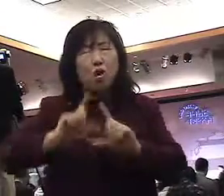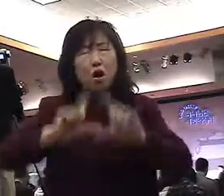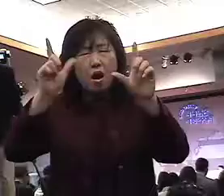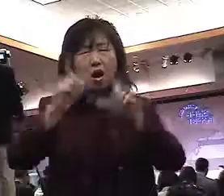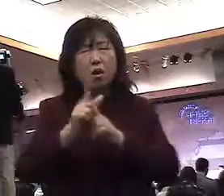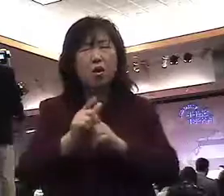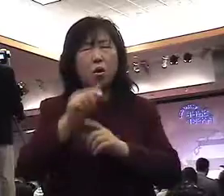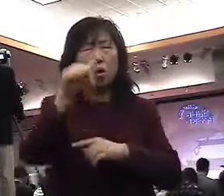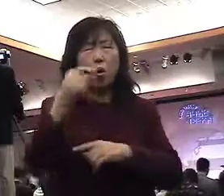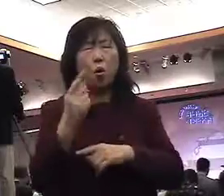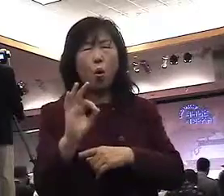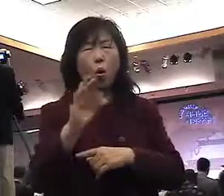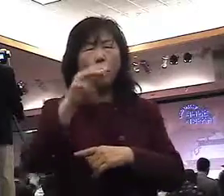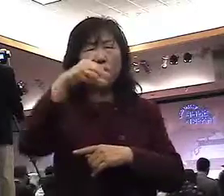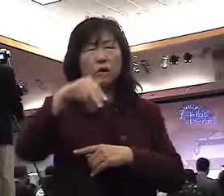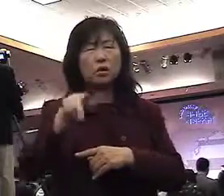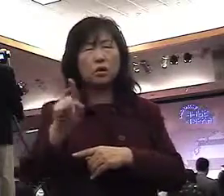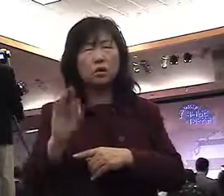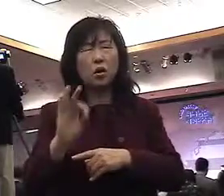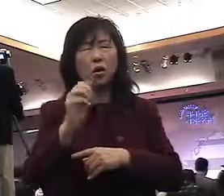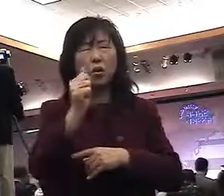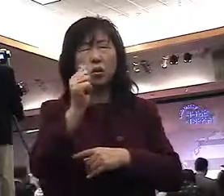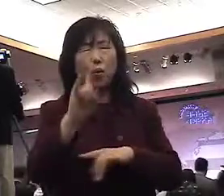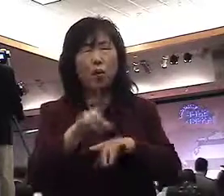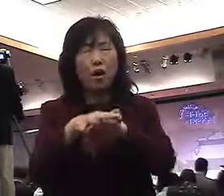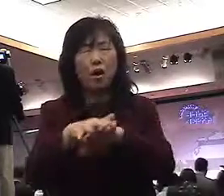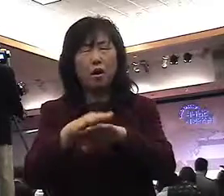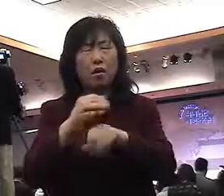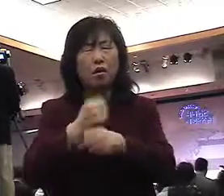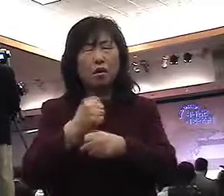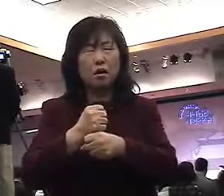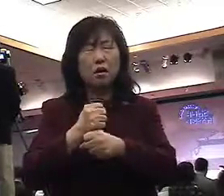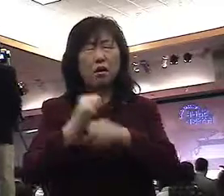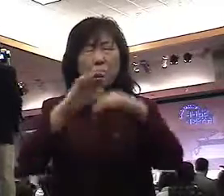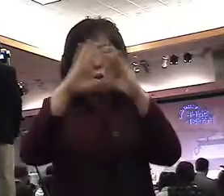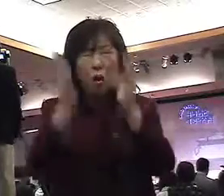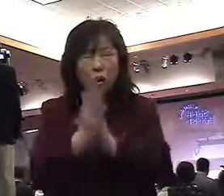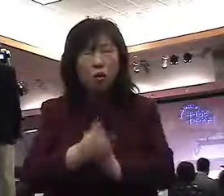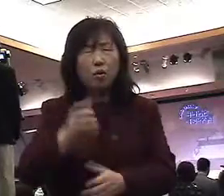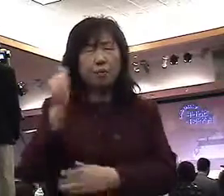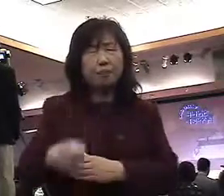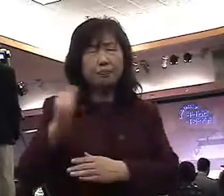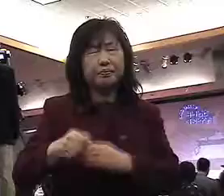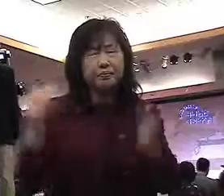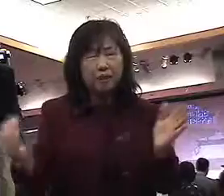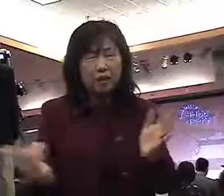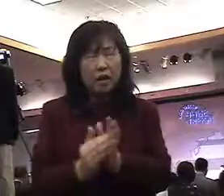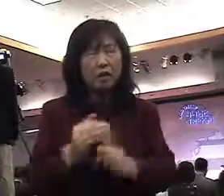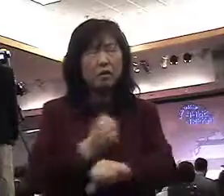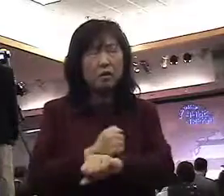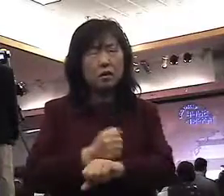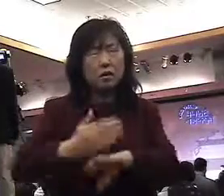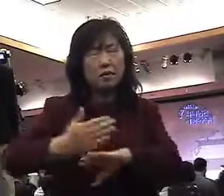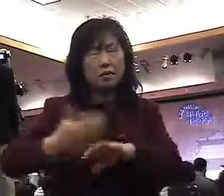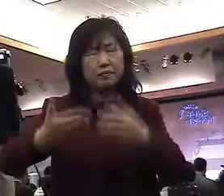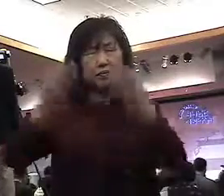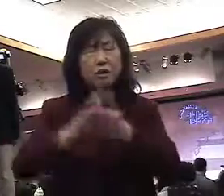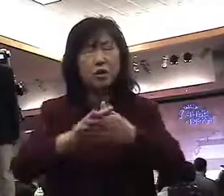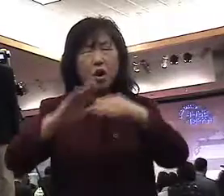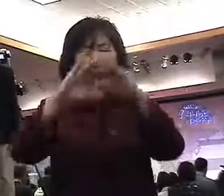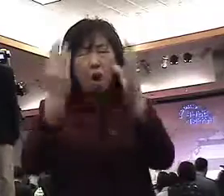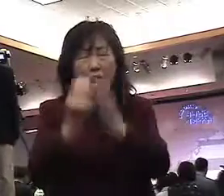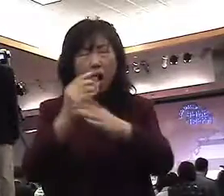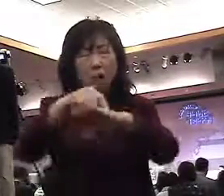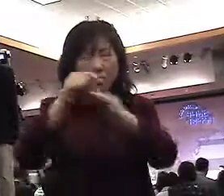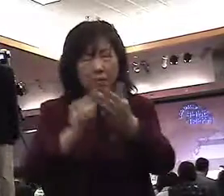공청회를 만장일치로 통과시켜 주심도 감사드립니다. 유치부부터 여호수아 마리아에 이르기까지